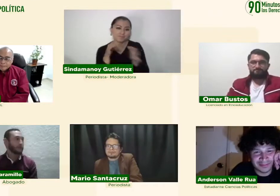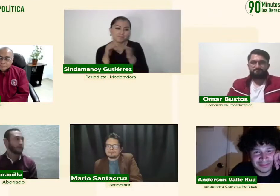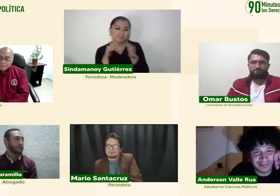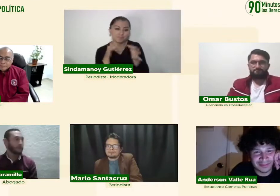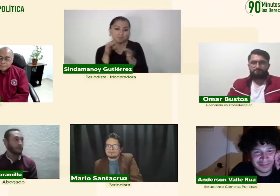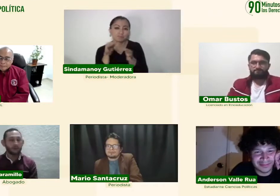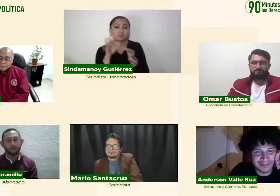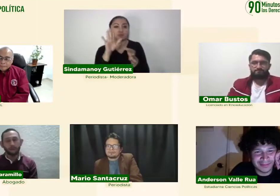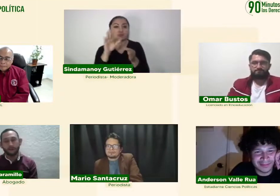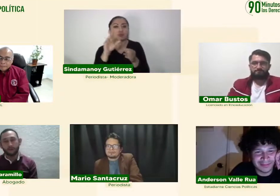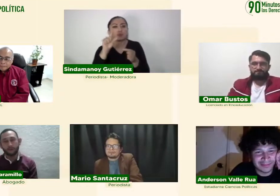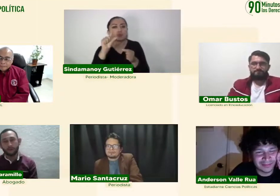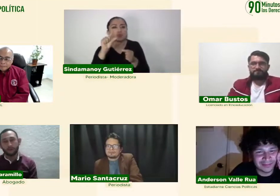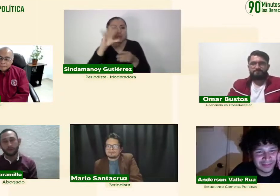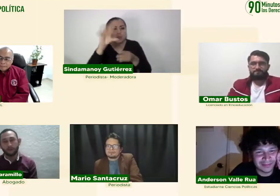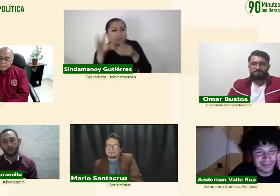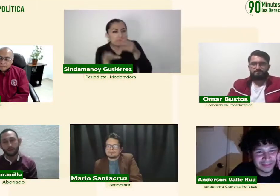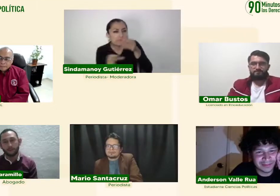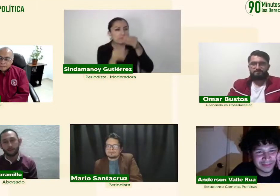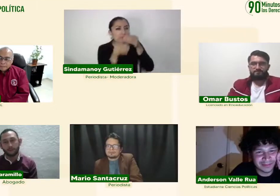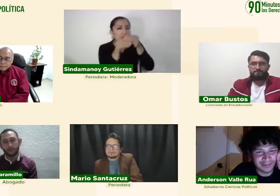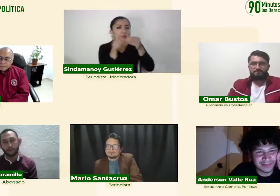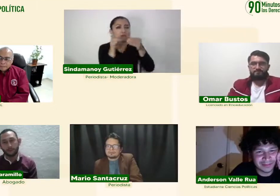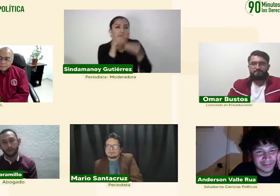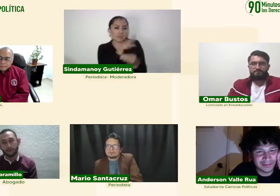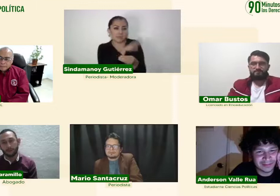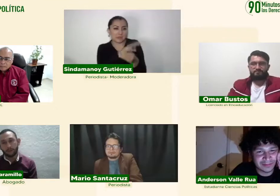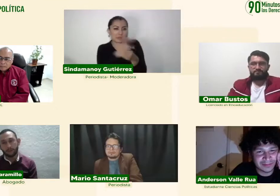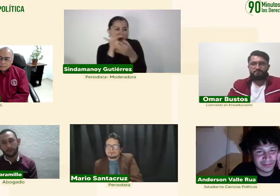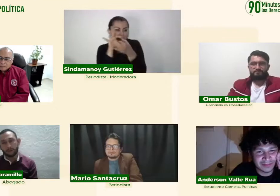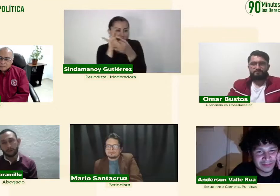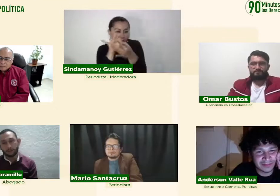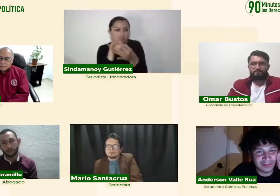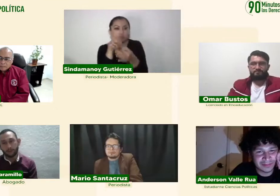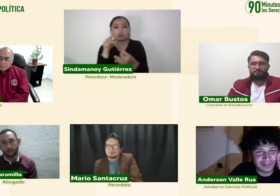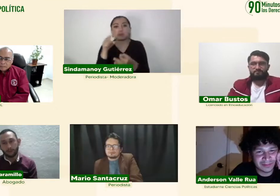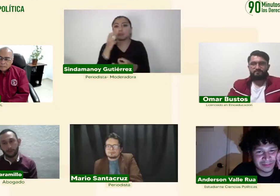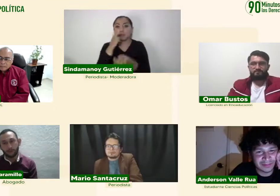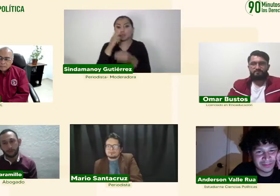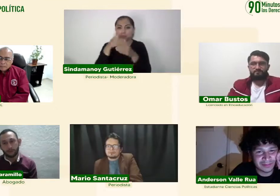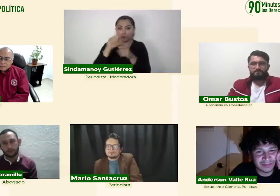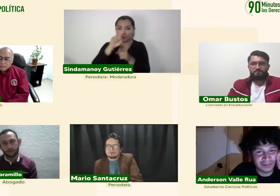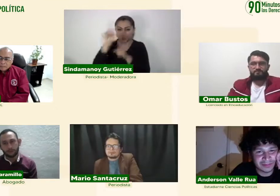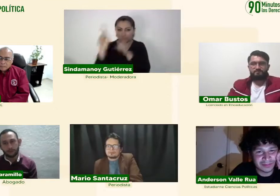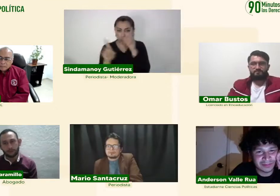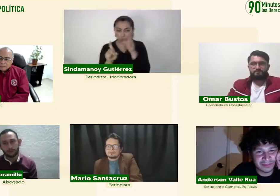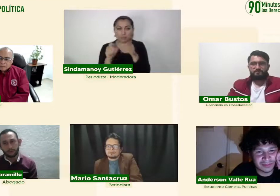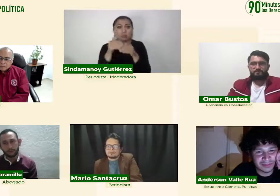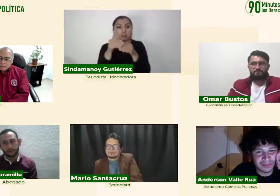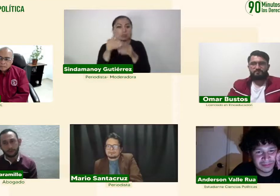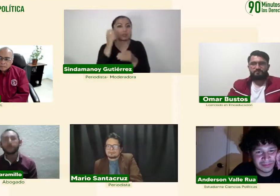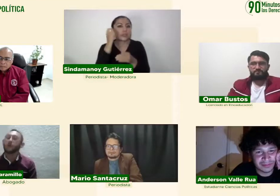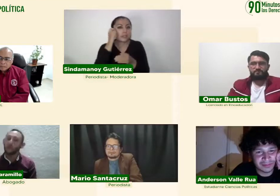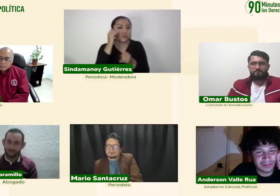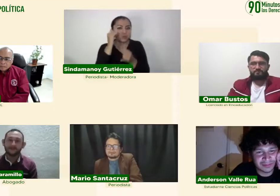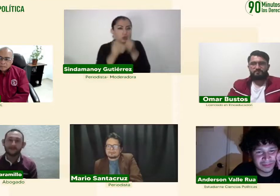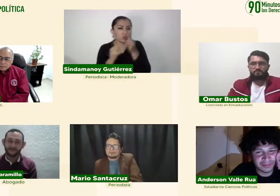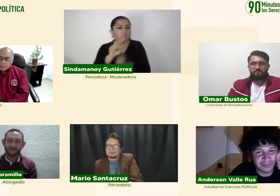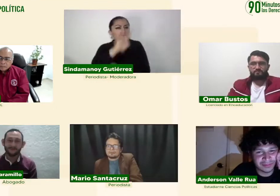muchas gracias juan daniel por tu explicación y antes de continuar creo que mario va a